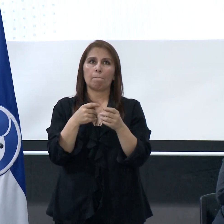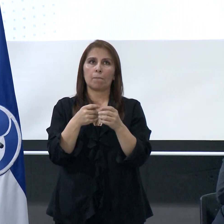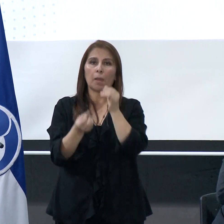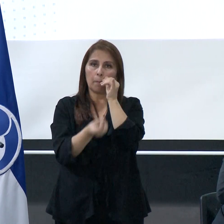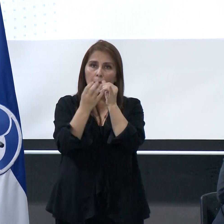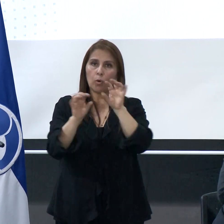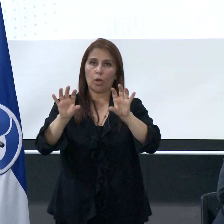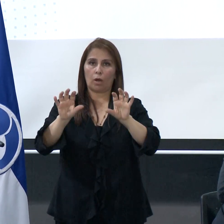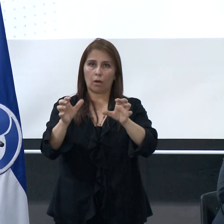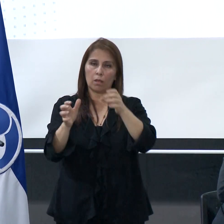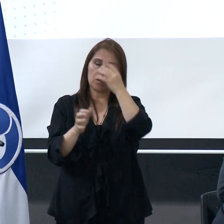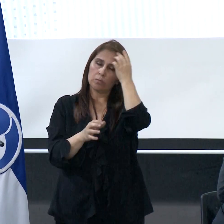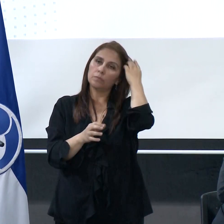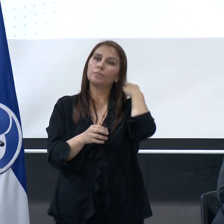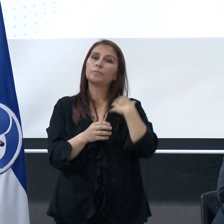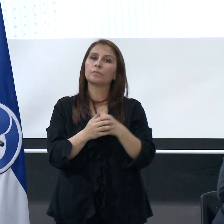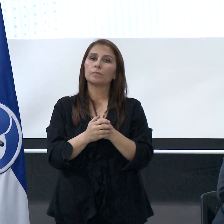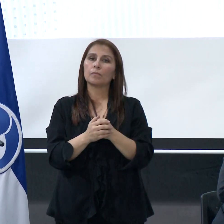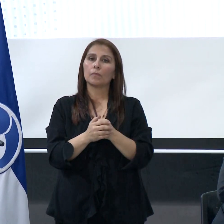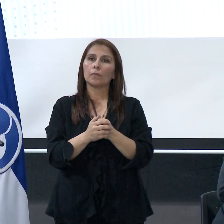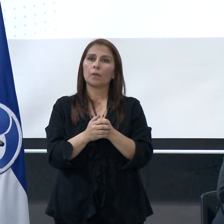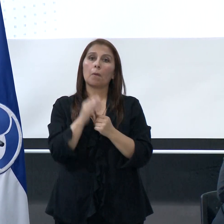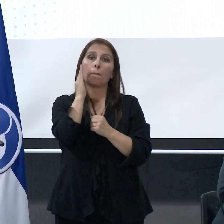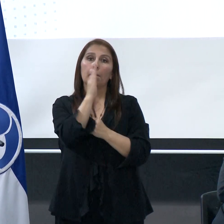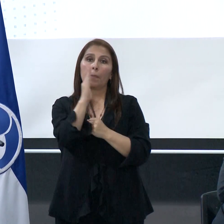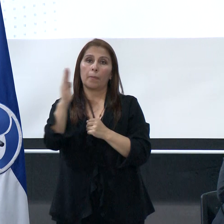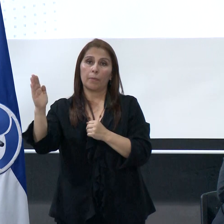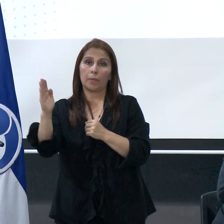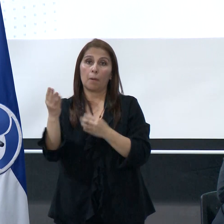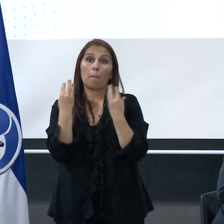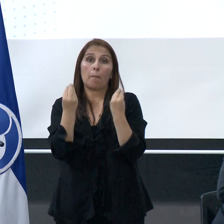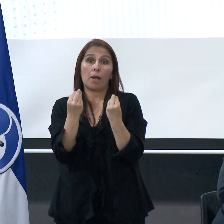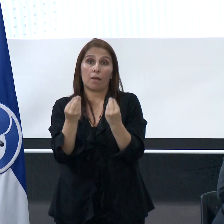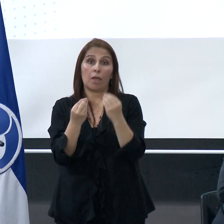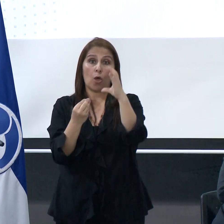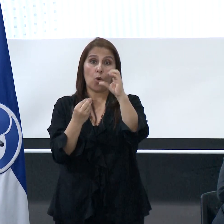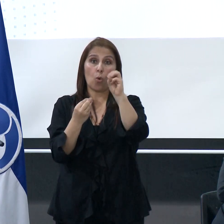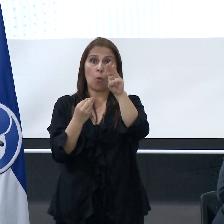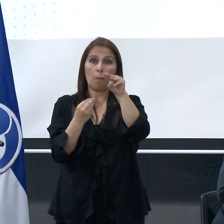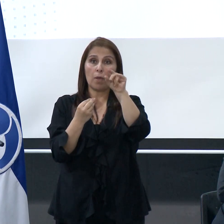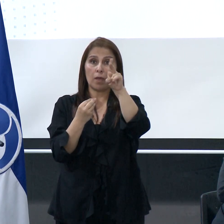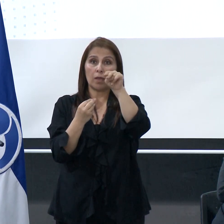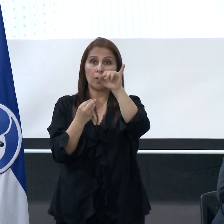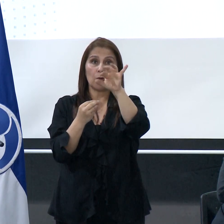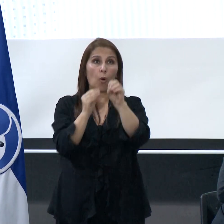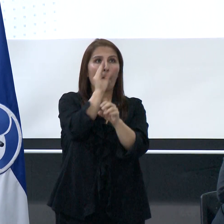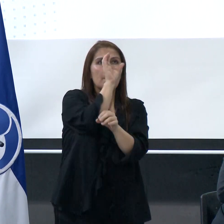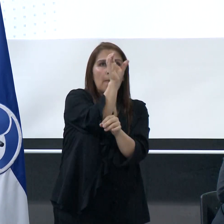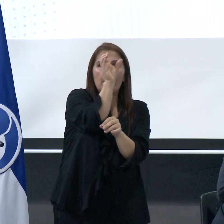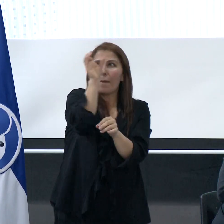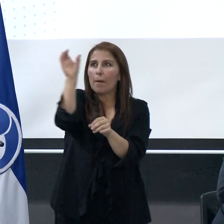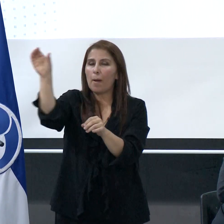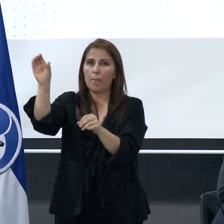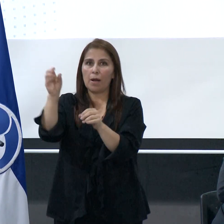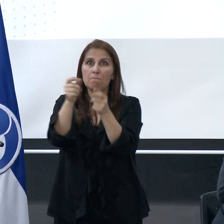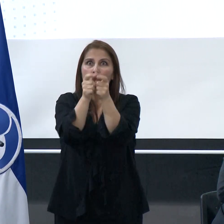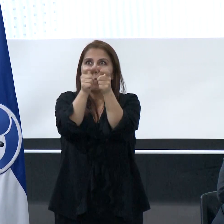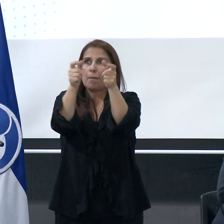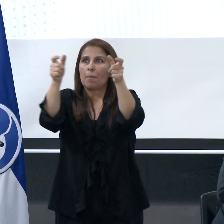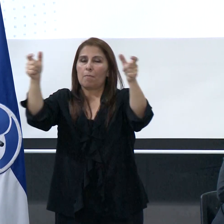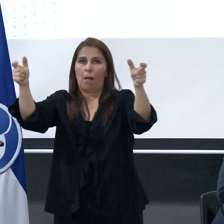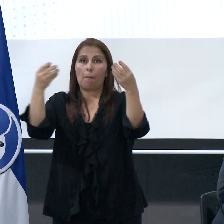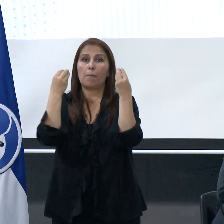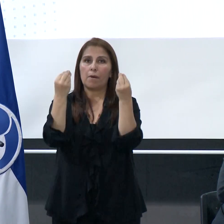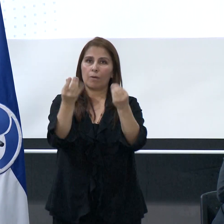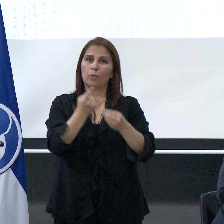quien queremos hacer un proyecto también de fortalecer la colecta sobre convenio y así aportar a esa idea de hacer de la universidad